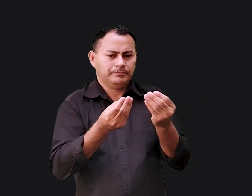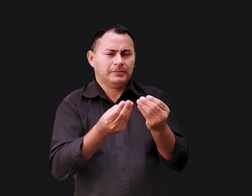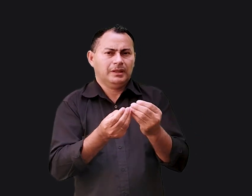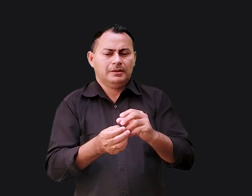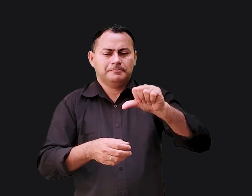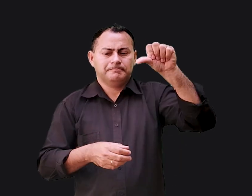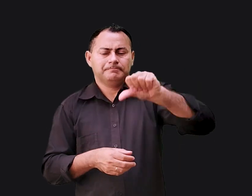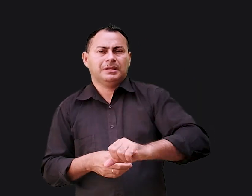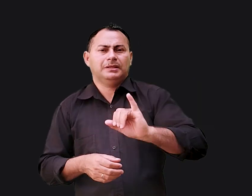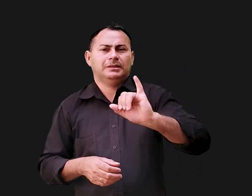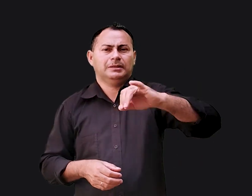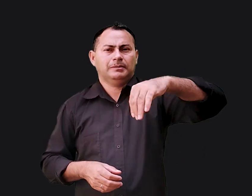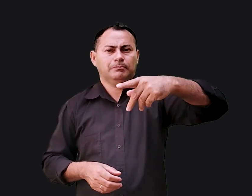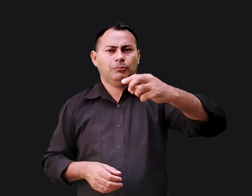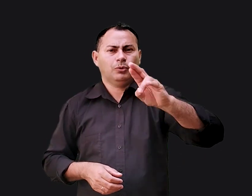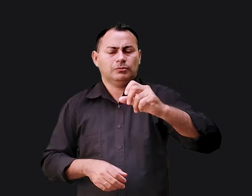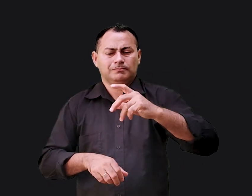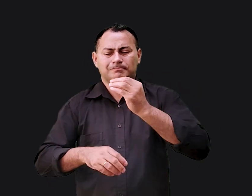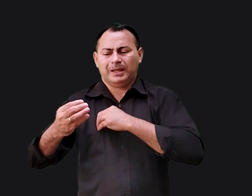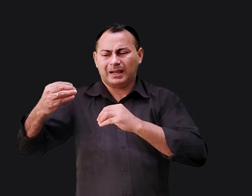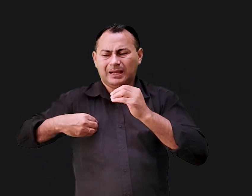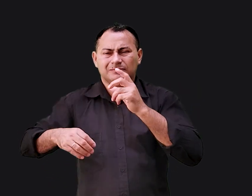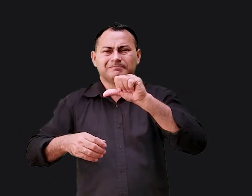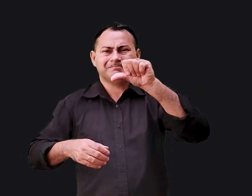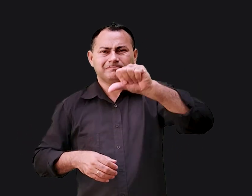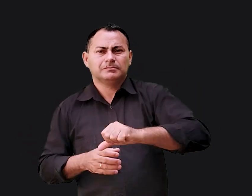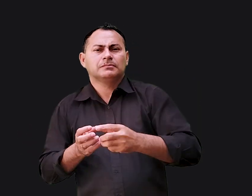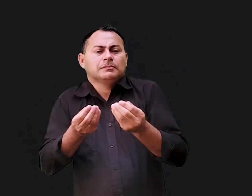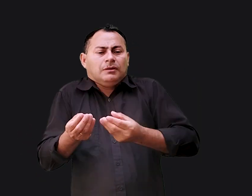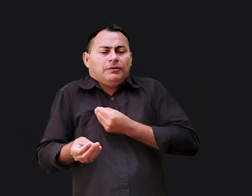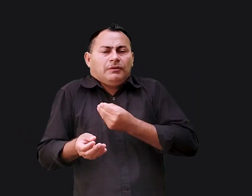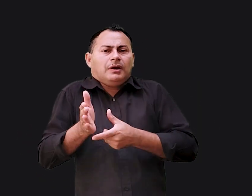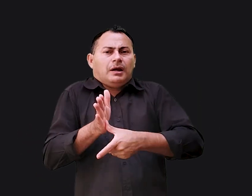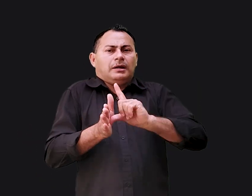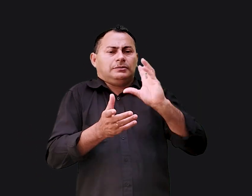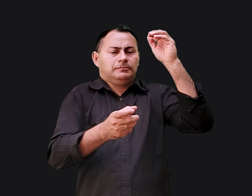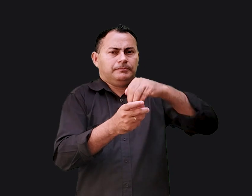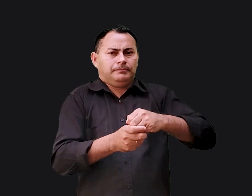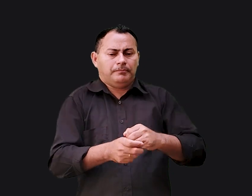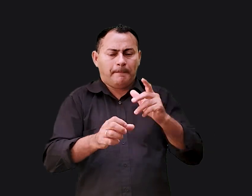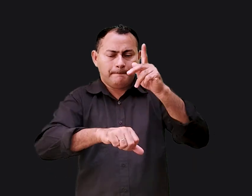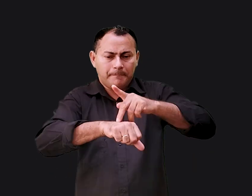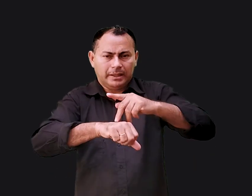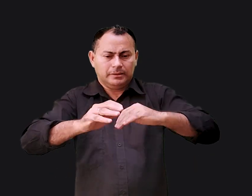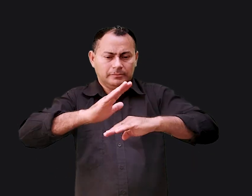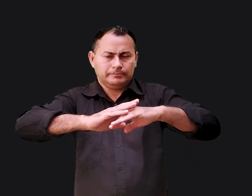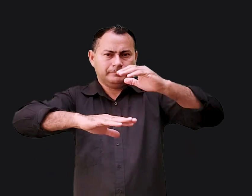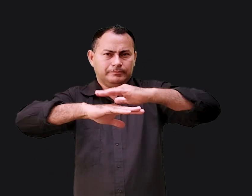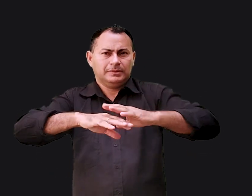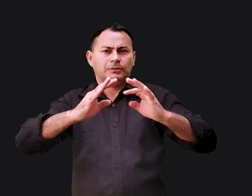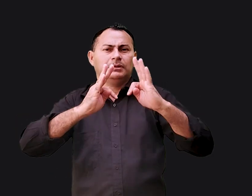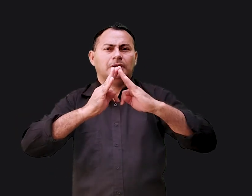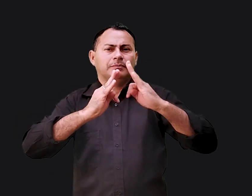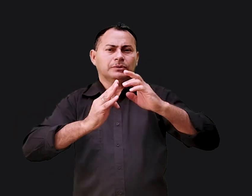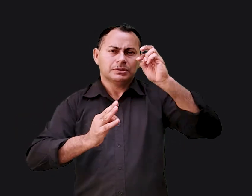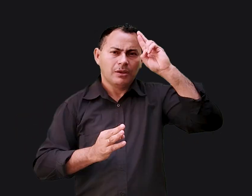é impuro. Em que condições vocês viviam antes que se colocasse pedra sobre pedra no templo do